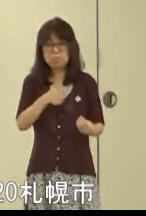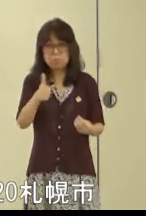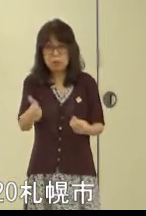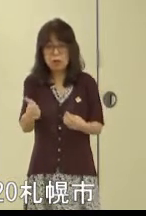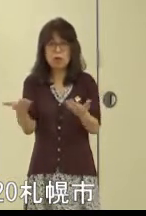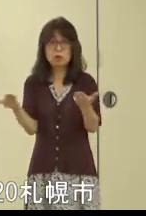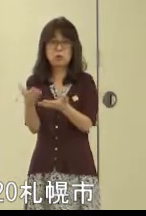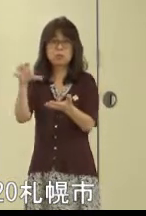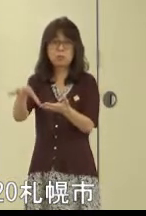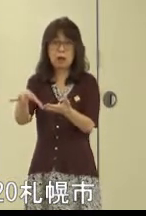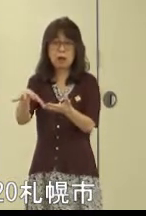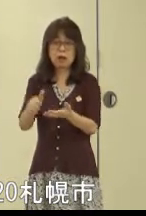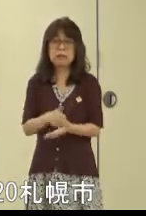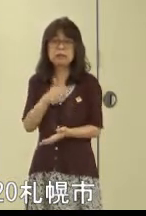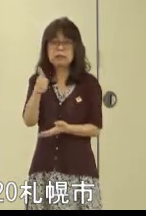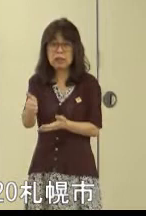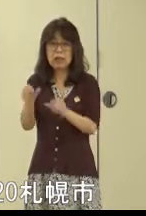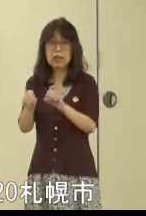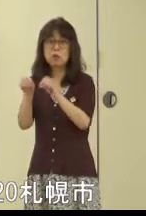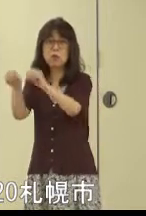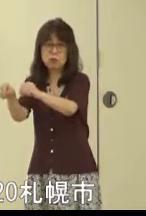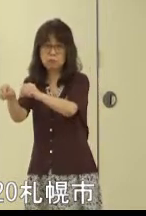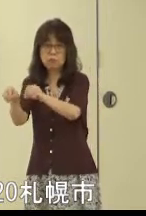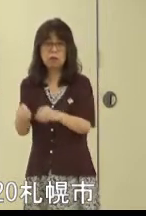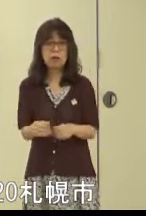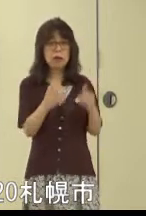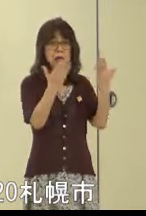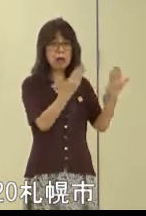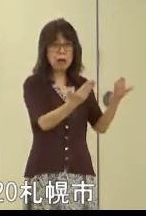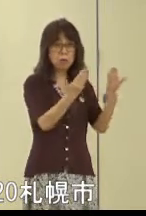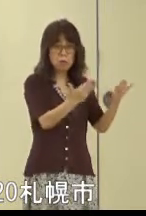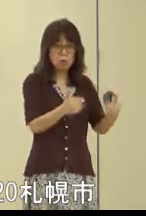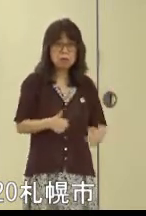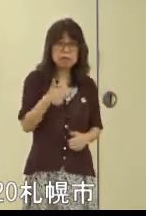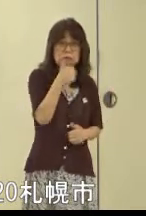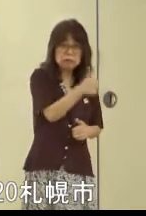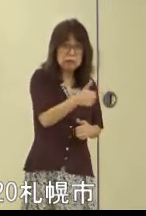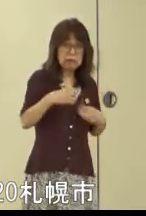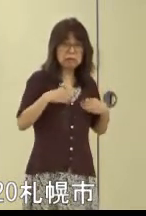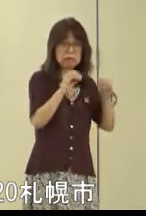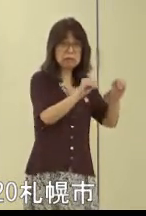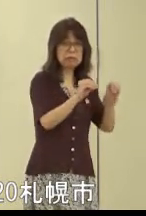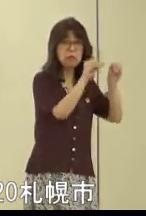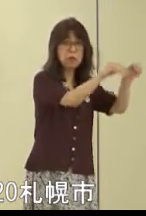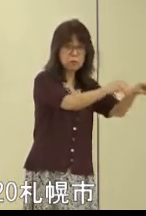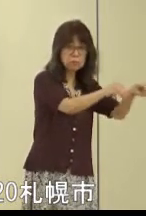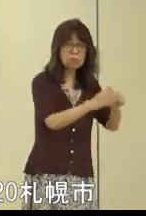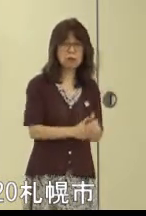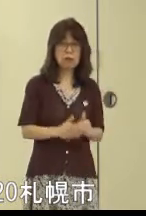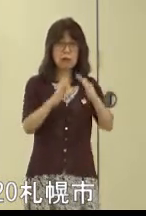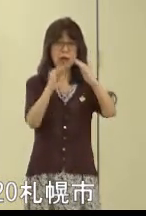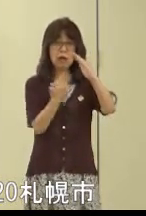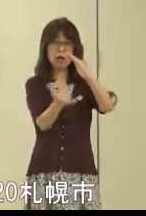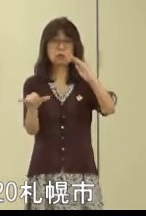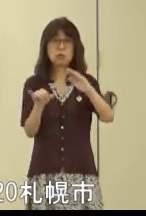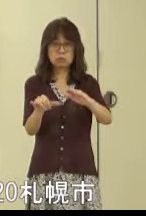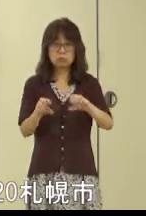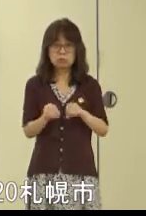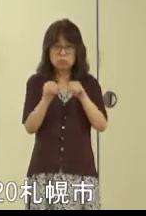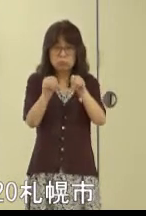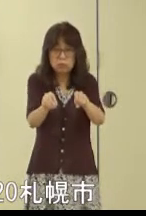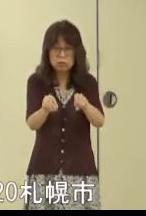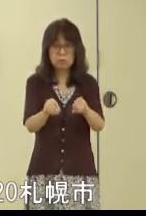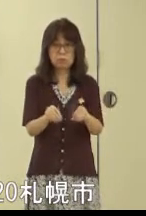広げる学校の中で広げるって言う名ですねそういう家族もちろんそうでありますけど他のグループ